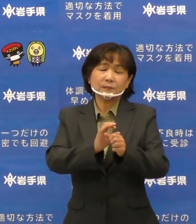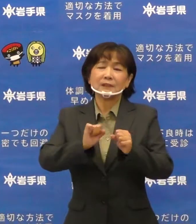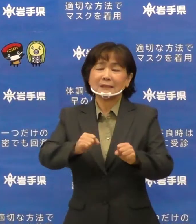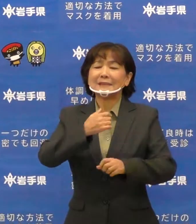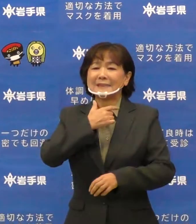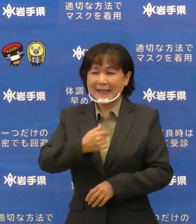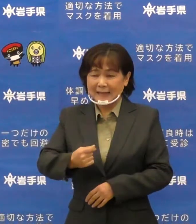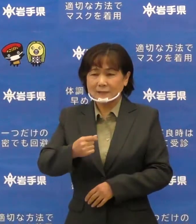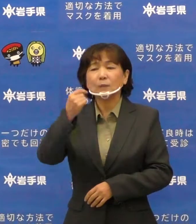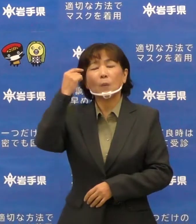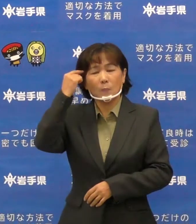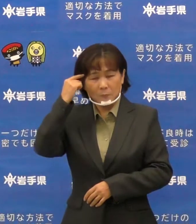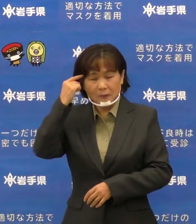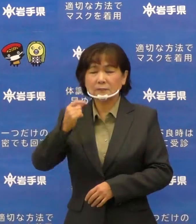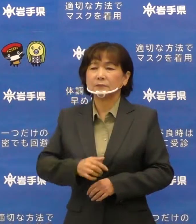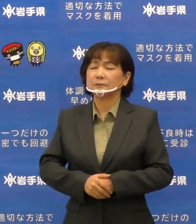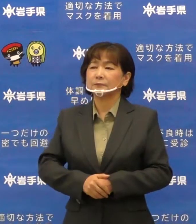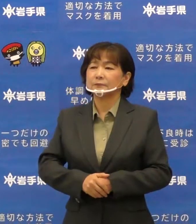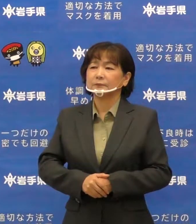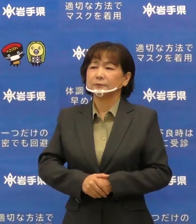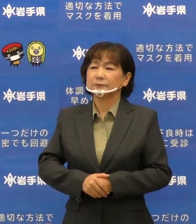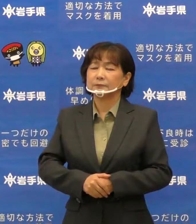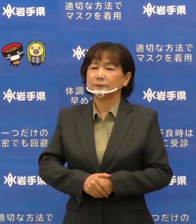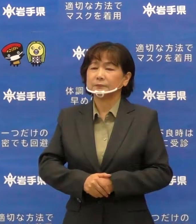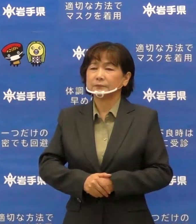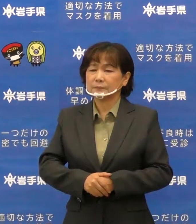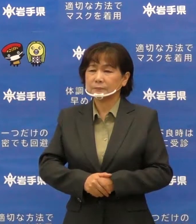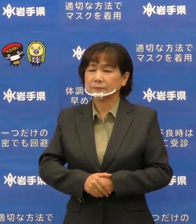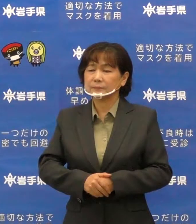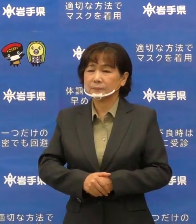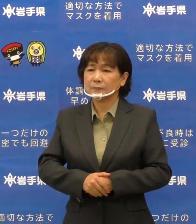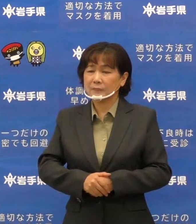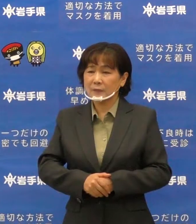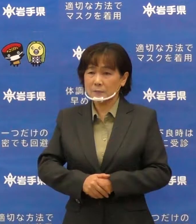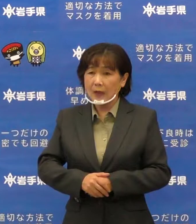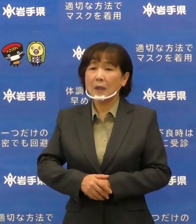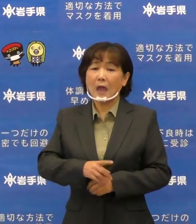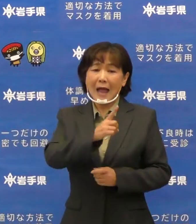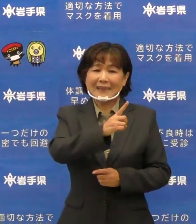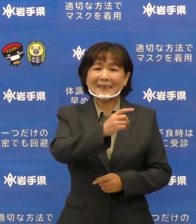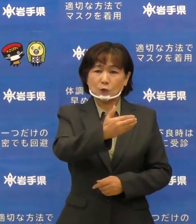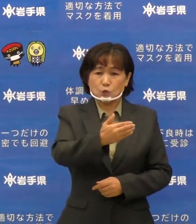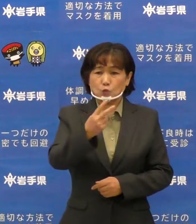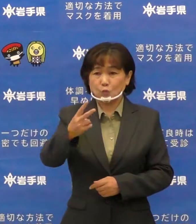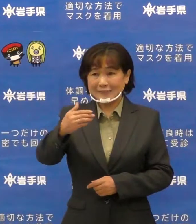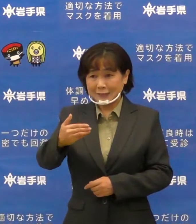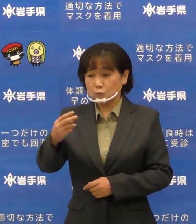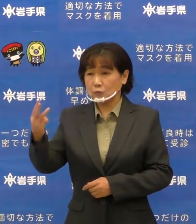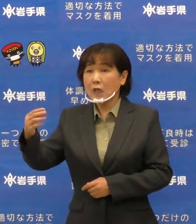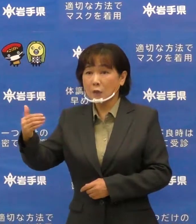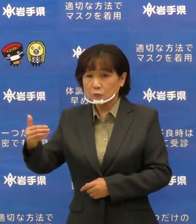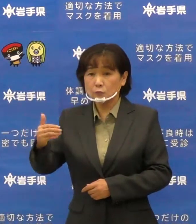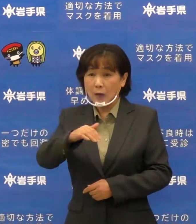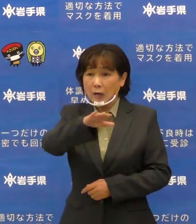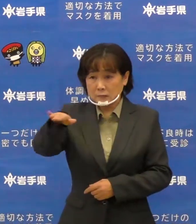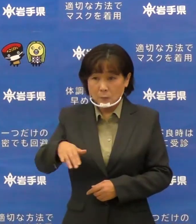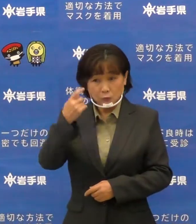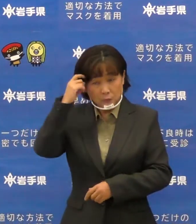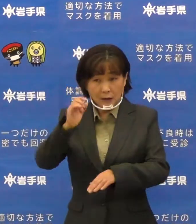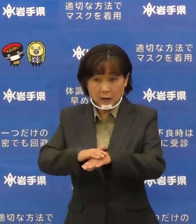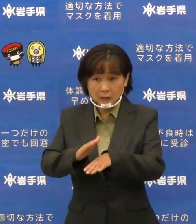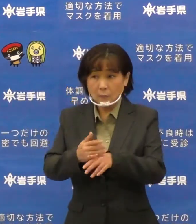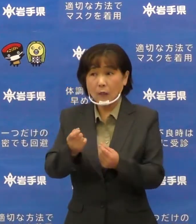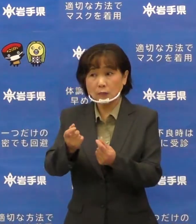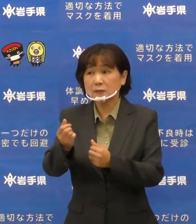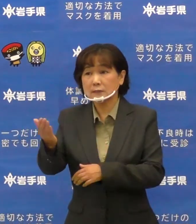いということです。 それは1から3も含めてということですか。 そうですね、1、2、3、3 ということです。 まあ、理論的にはさらに全国の